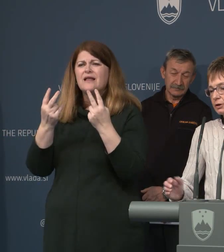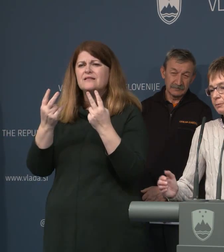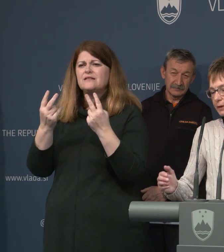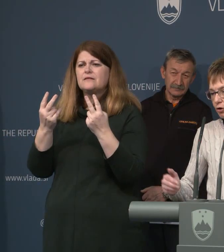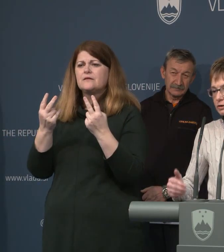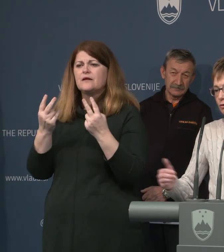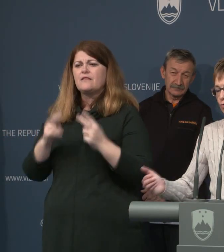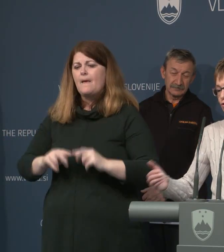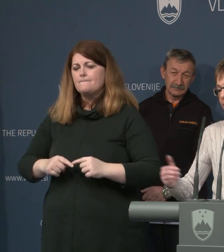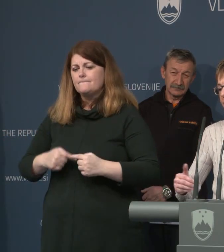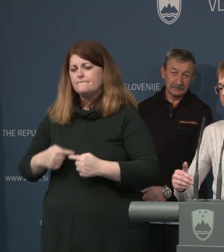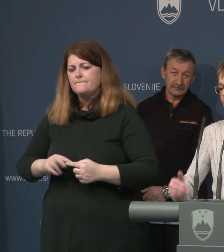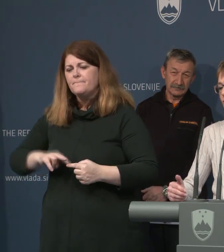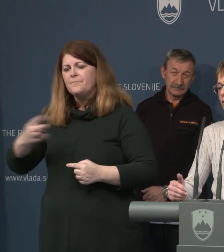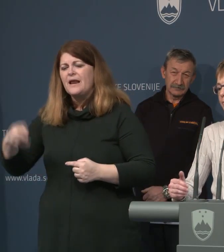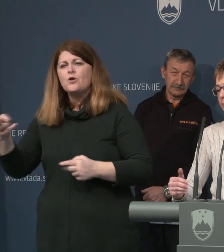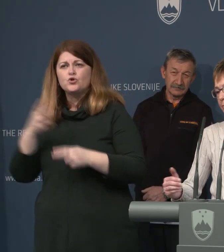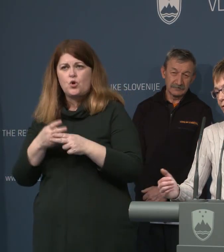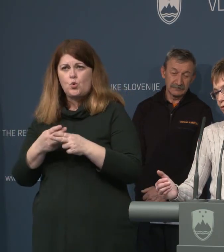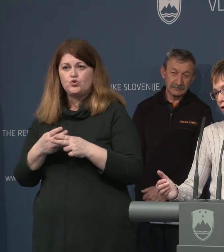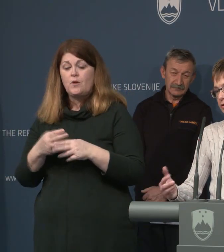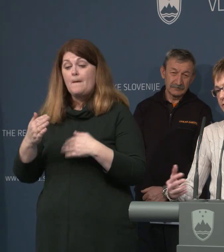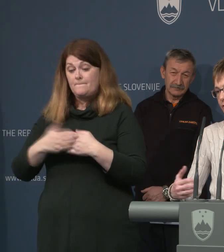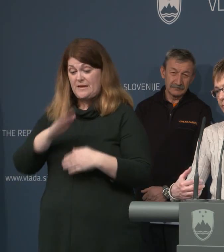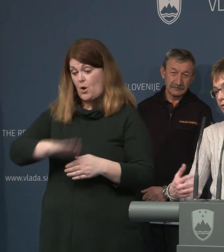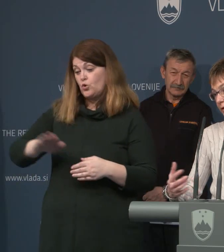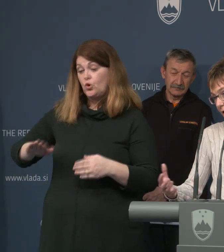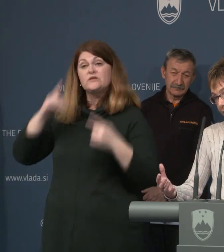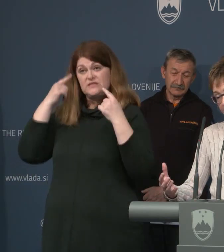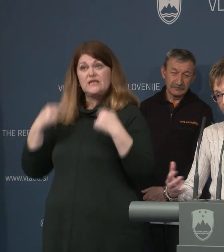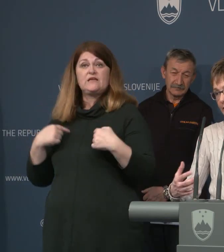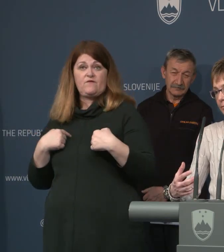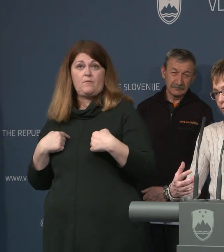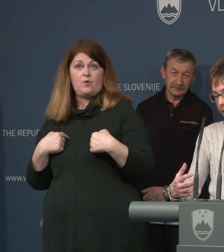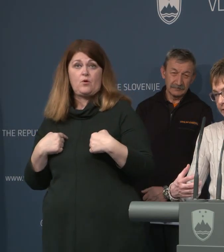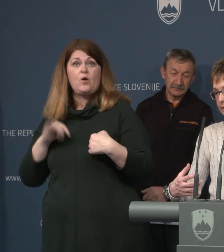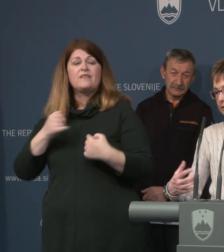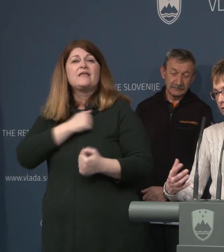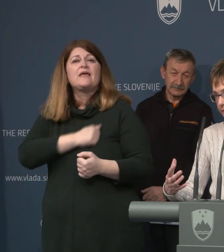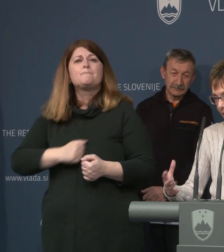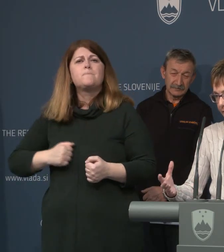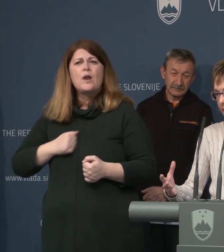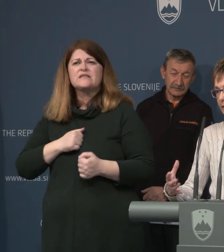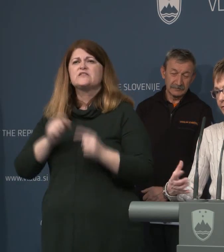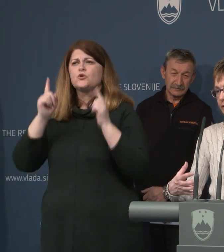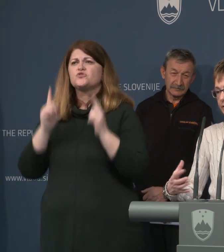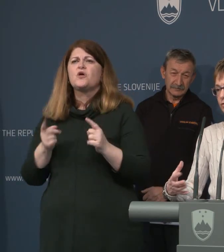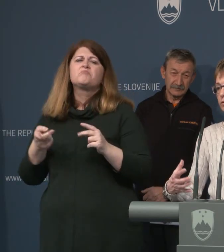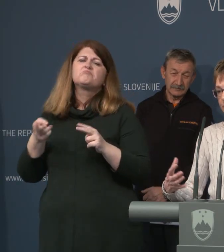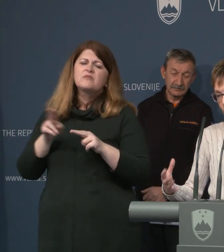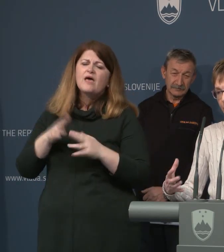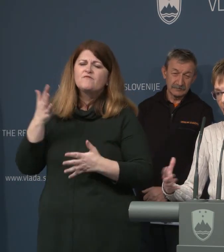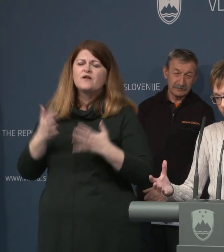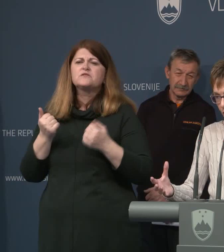samega prenosa okužbe je pa tako, pri otrocih vemo, da je bolezensko stanje